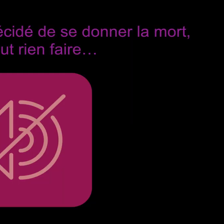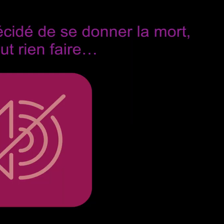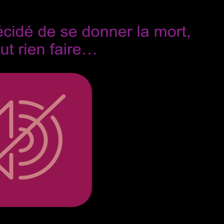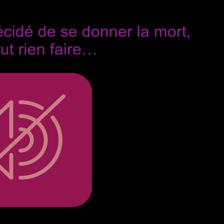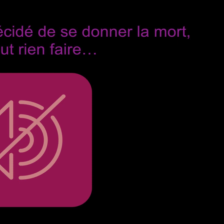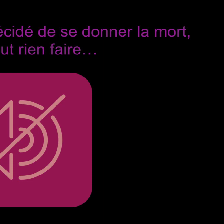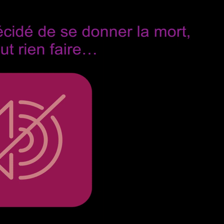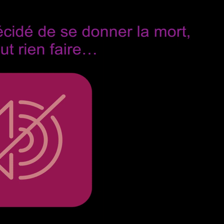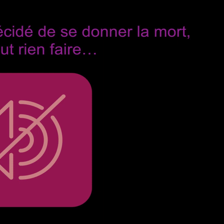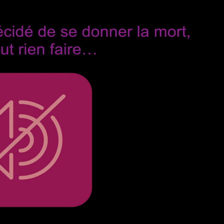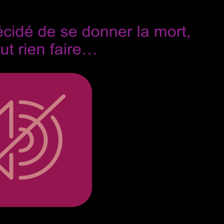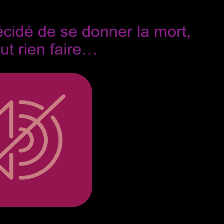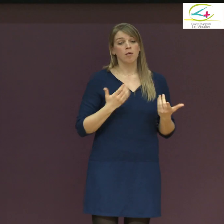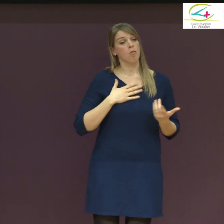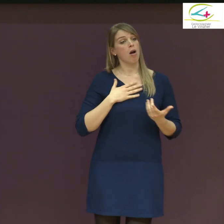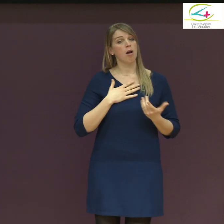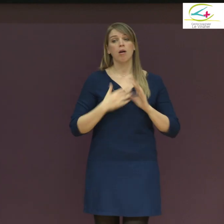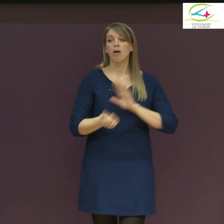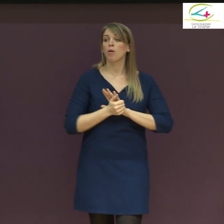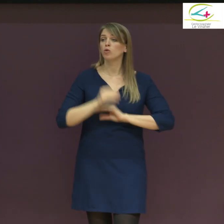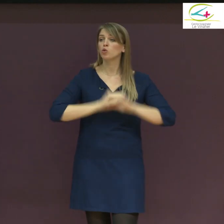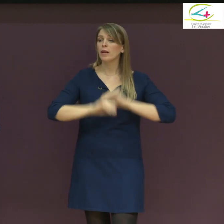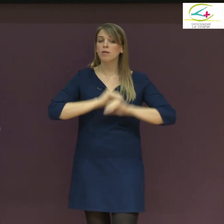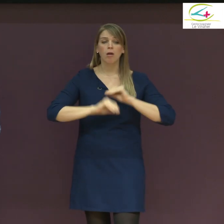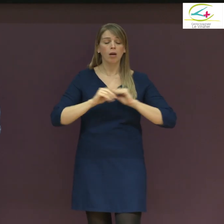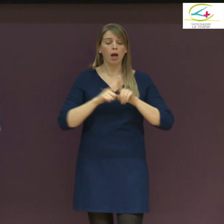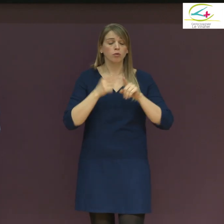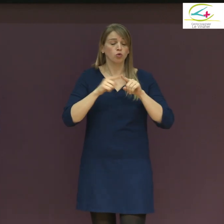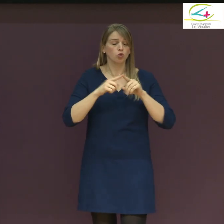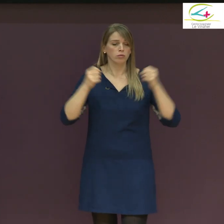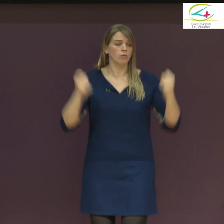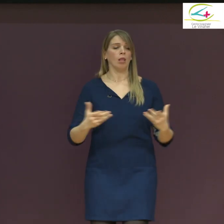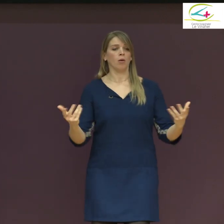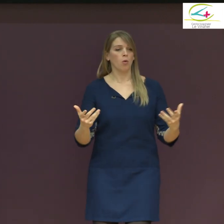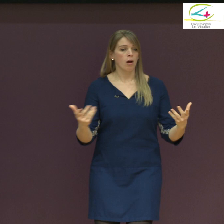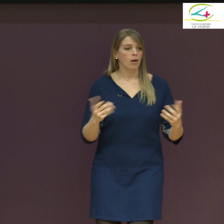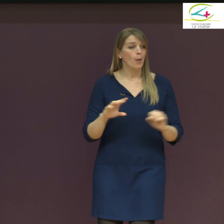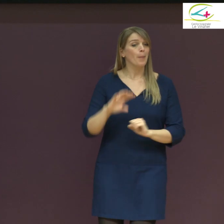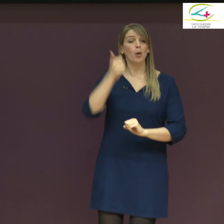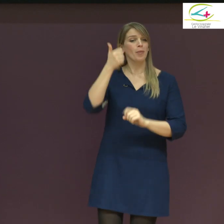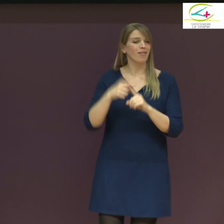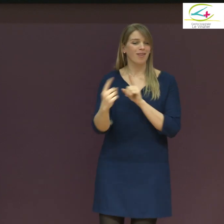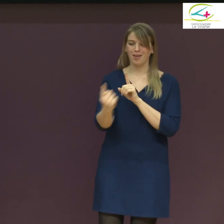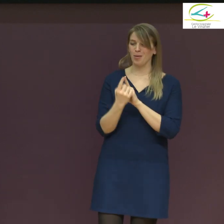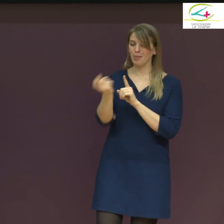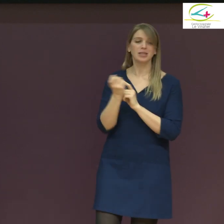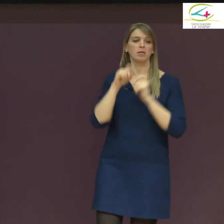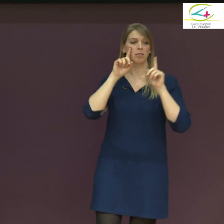soignant, la chose qui m'a le plus désarçonné de tout ce que j'ai vu, c'est la première personne qui s'est mise à pleurer devant moi.